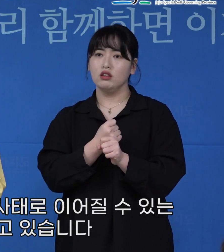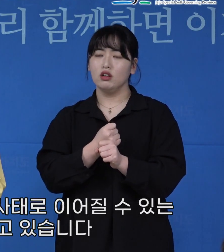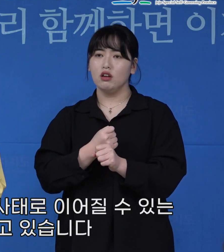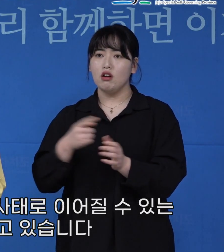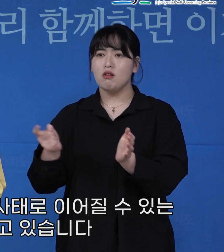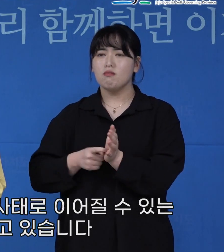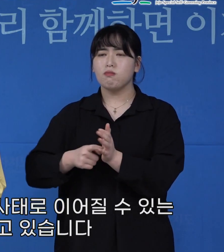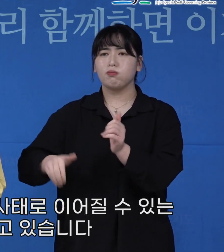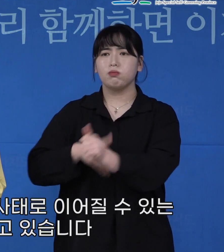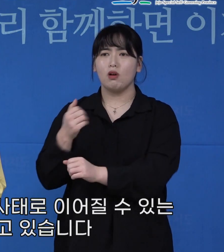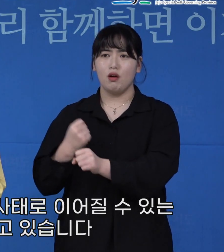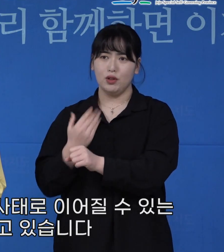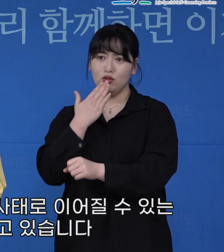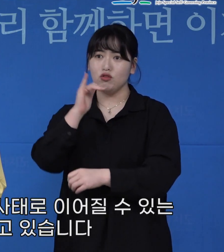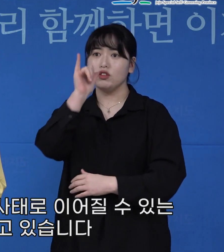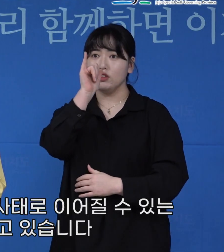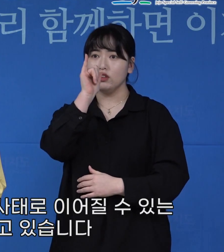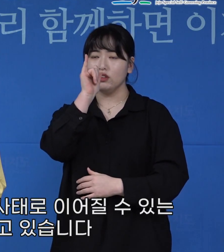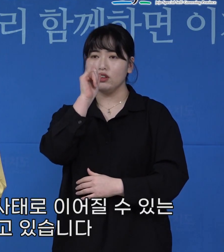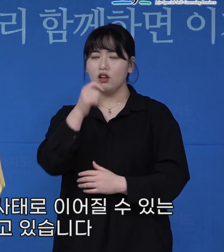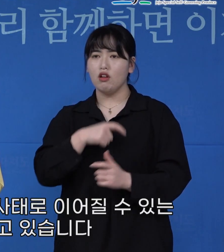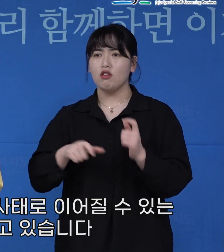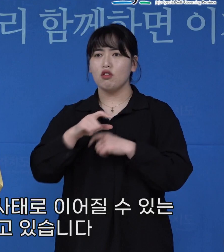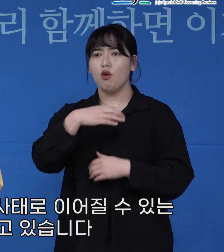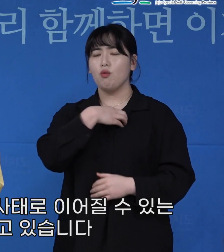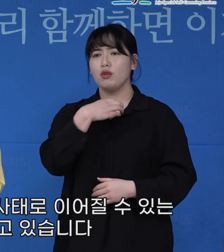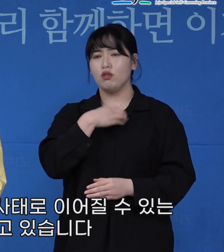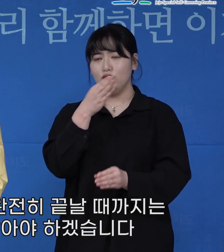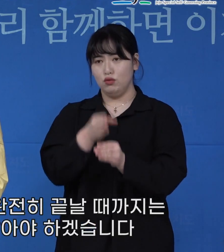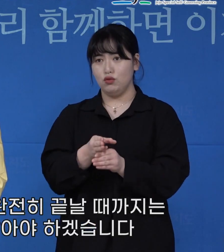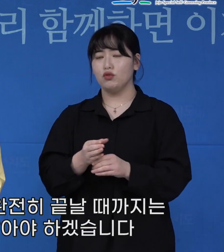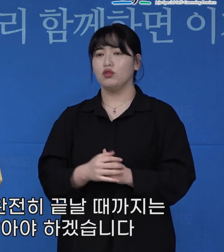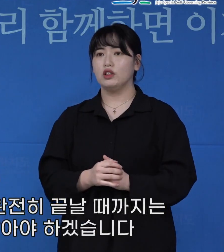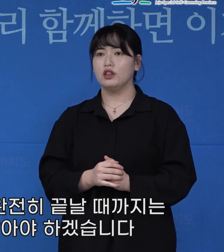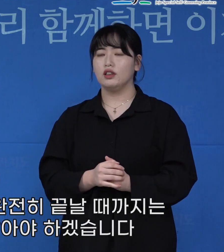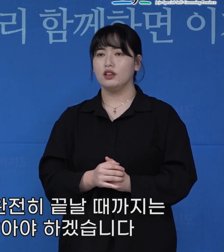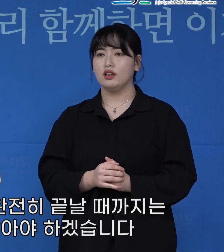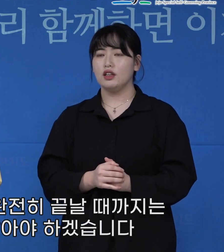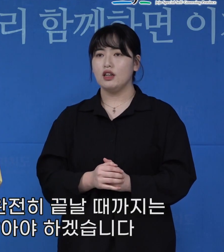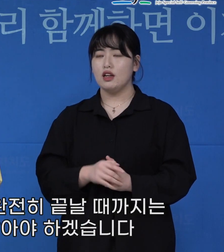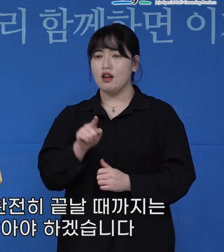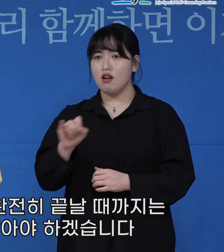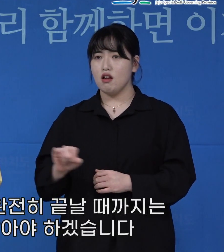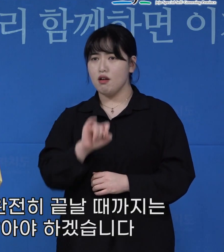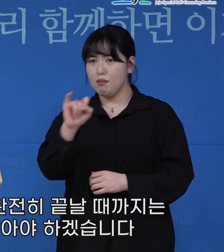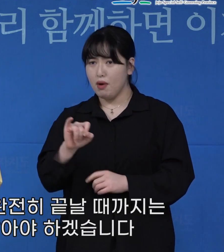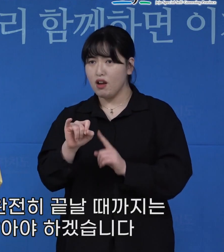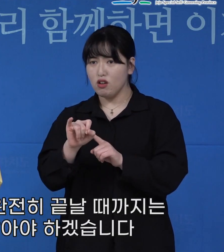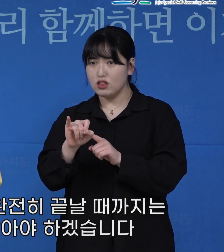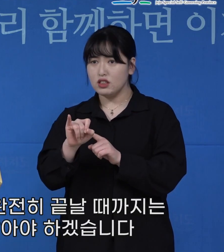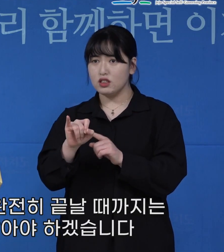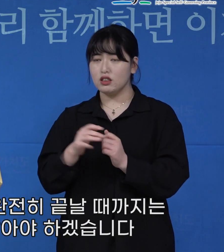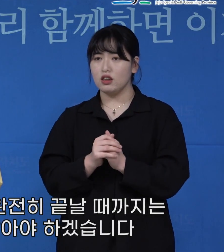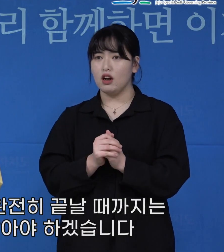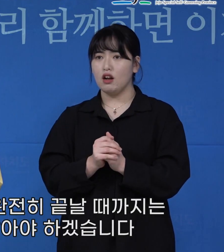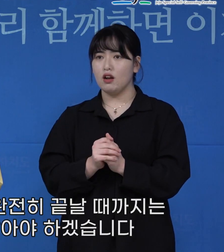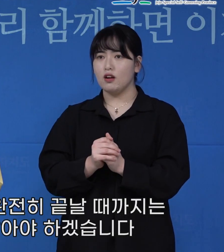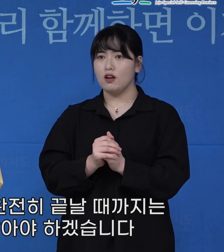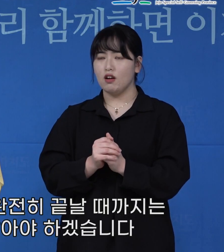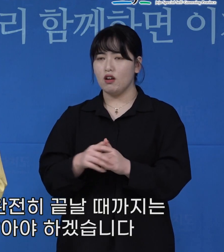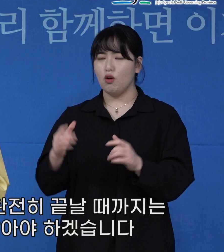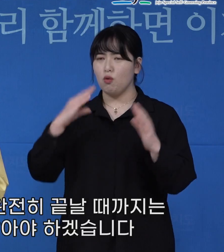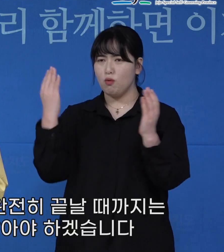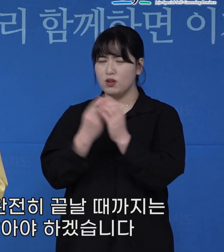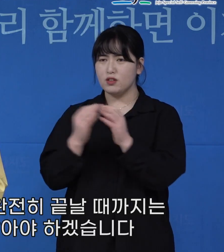비상사태로 이어질 수 있는 그런 위기가 계속되고 있습니다. 바이러스와의 전쟁이 완전히 끝날